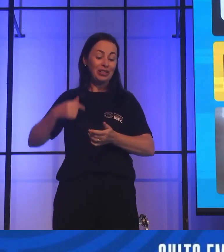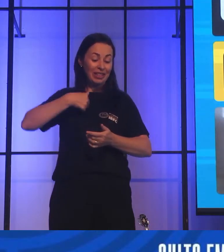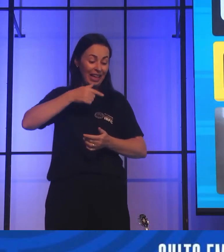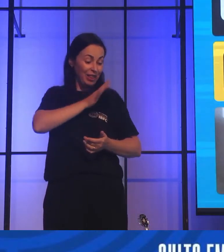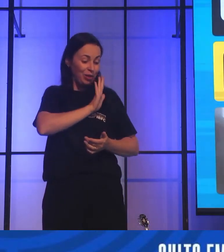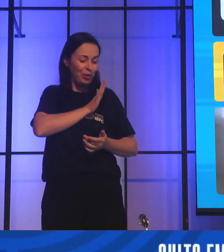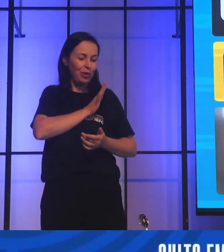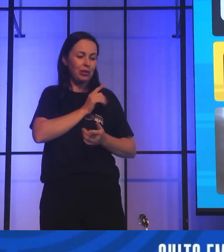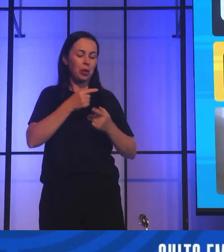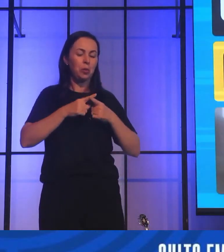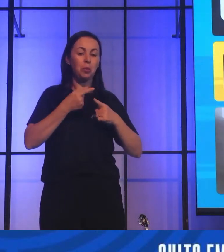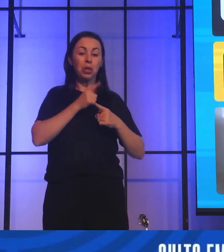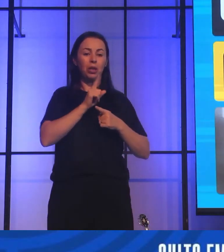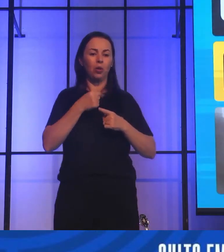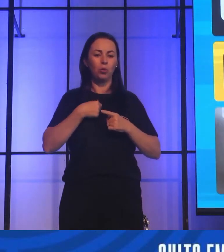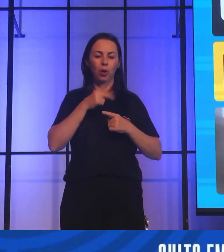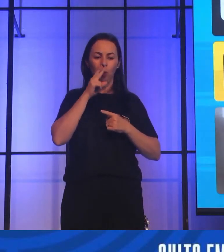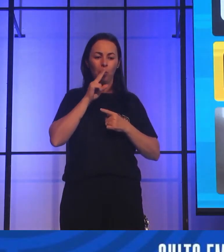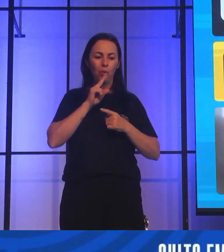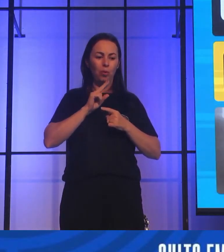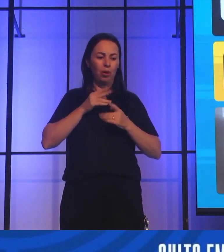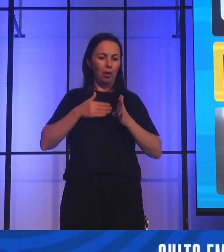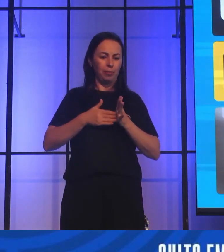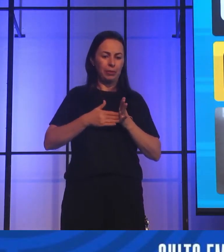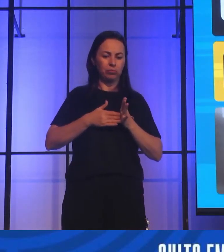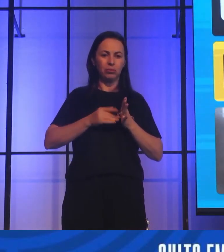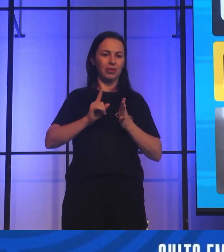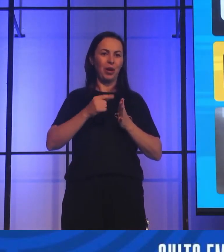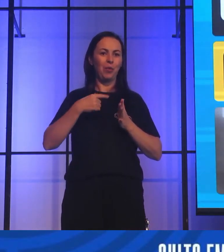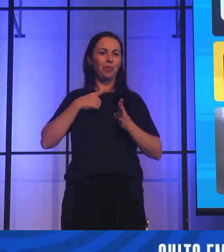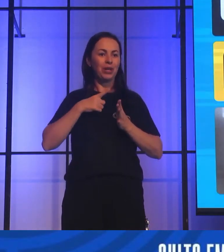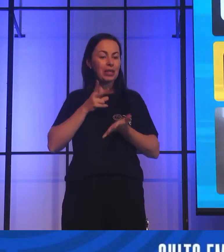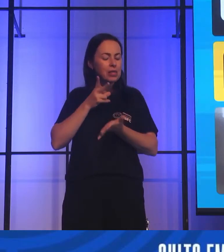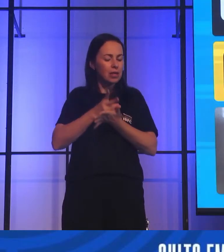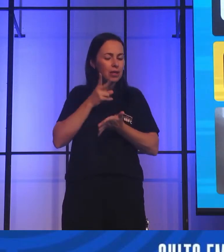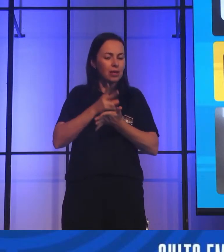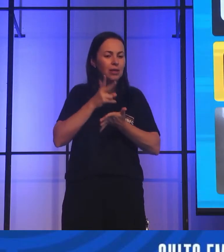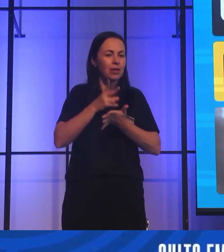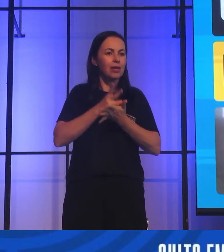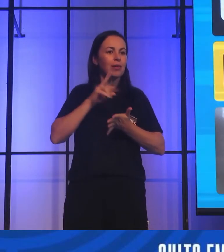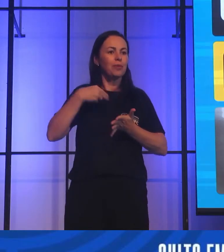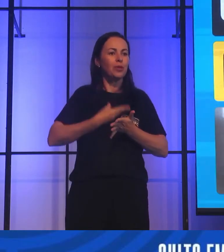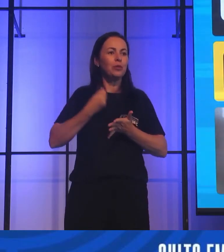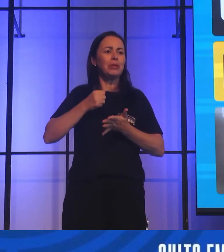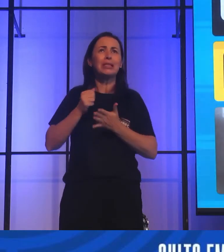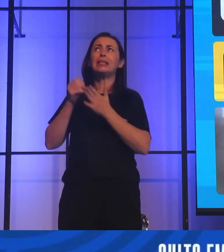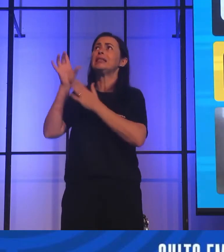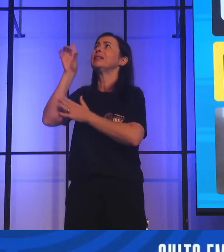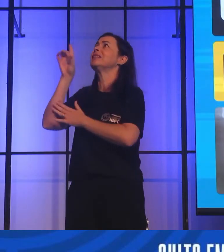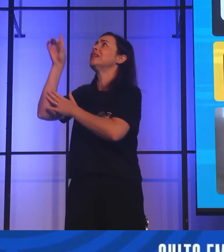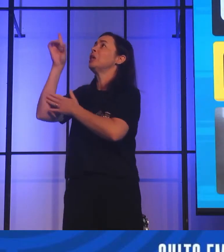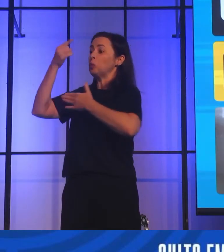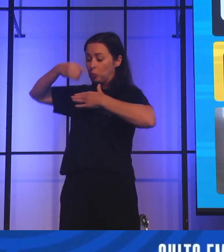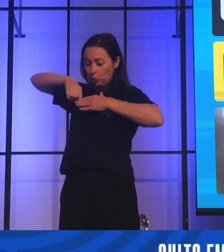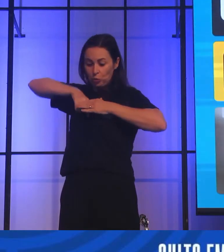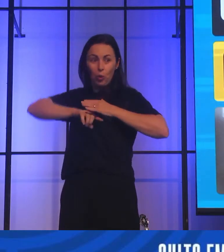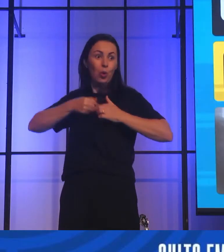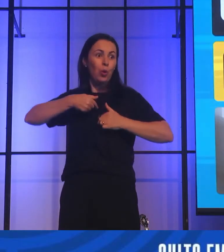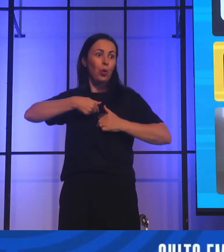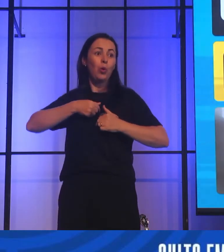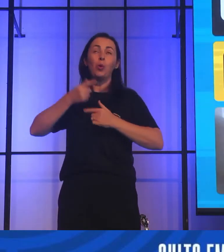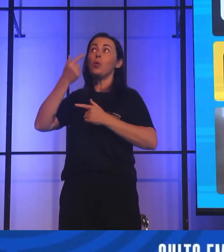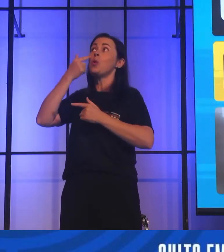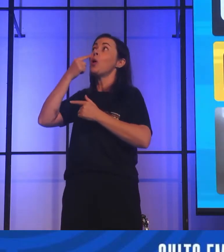coisa estática, é uma coisa dinâmica. Nós precisamos constantemente estarmos dizendo: Deus me sonda, Deus